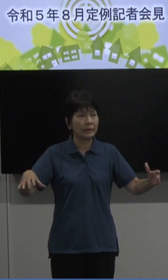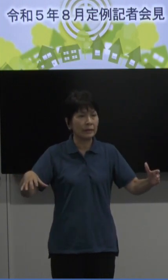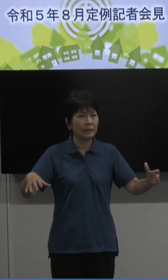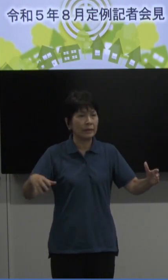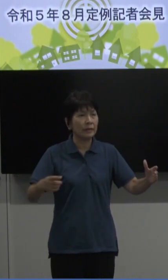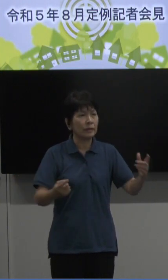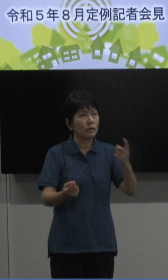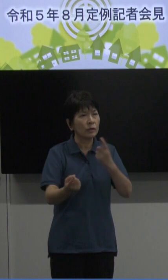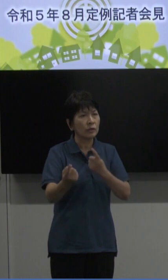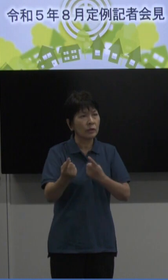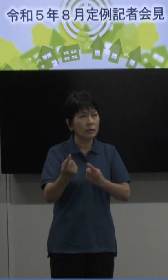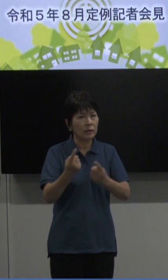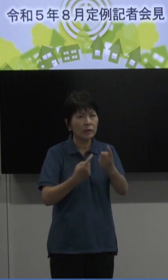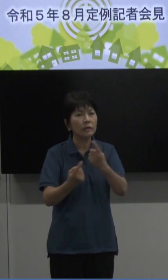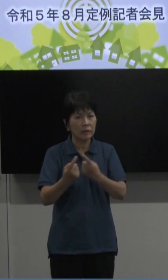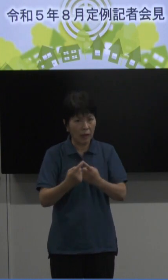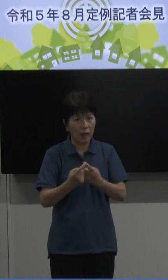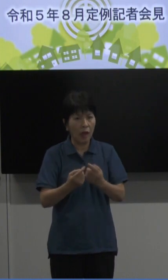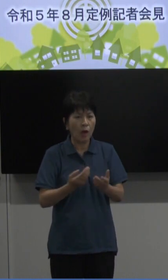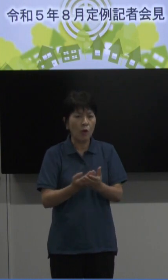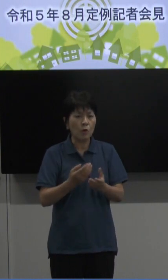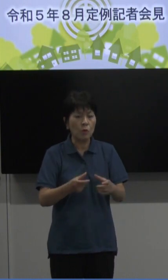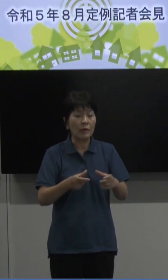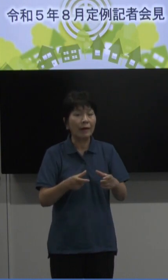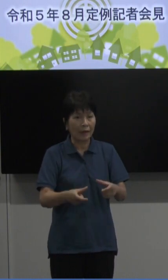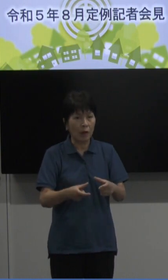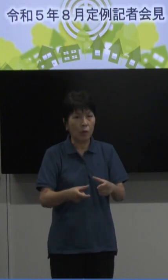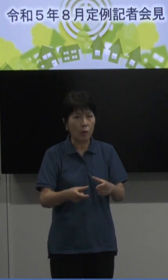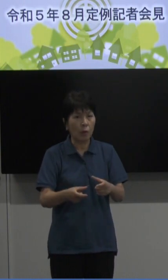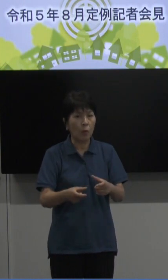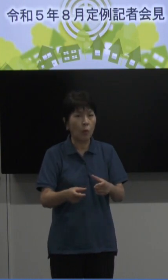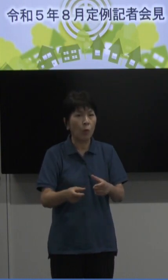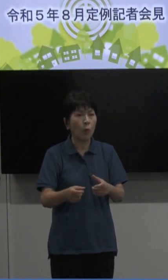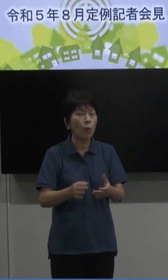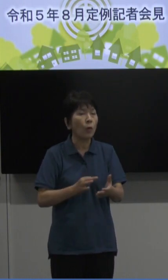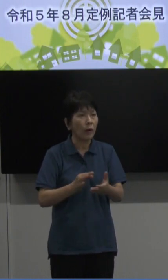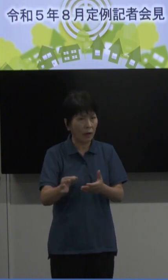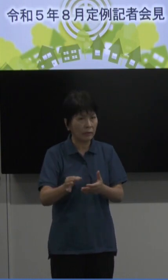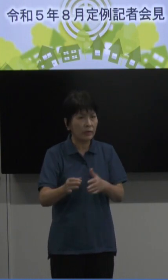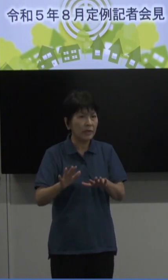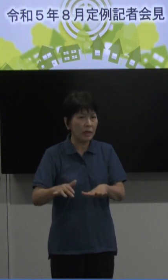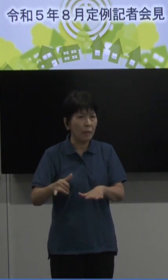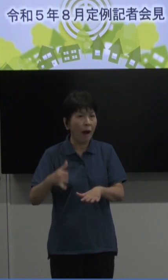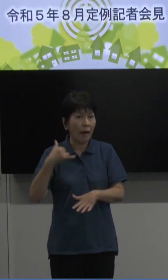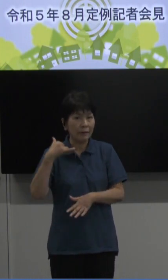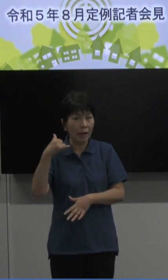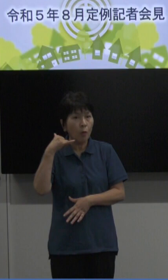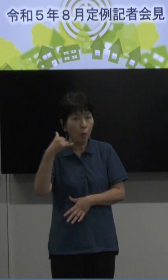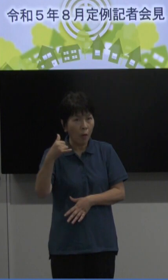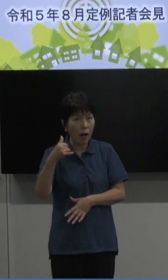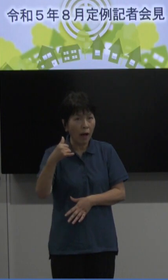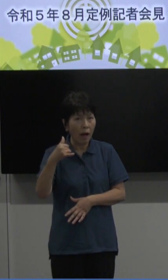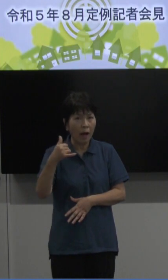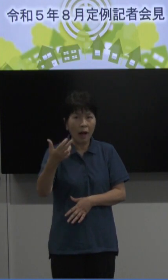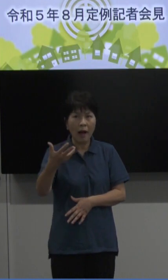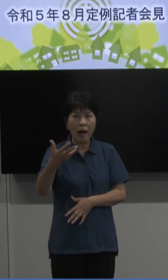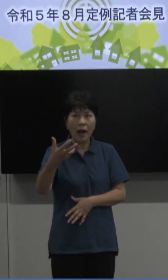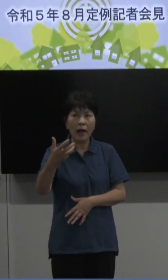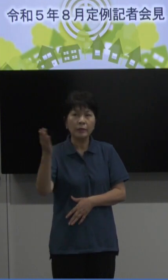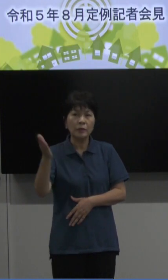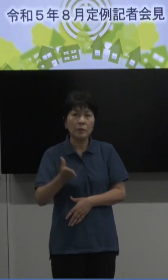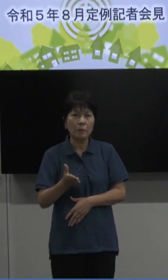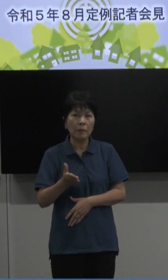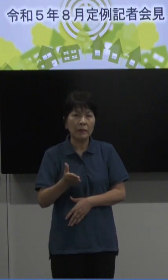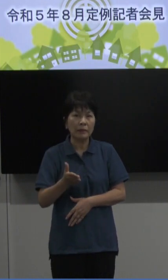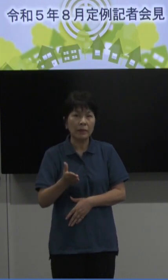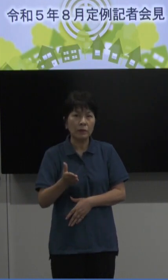ただいて船券を買っていただくというようなシステムになっておりましたが、今は電話投票が8割以上の方